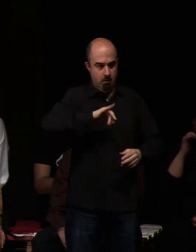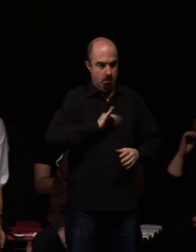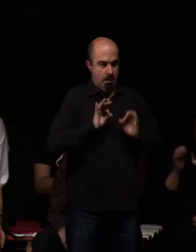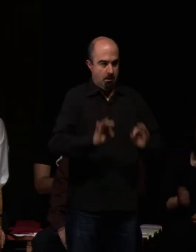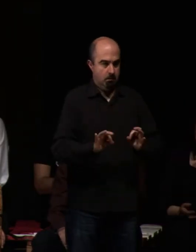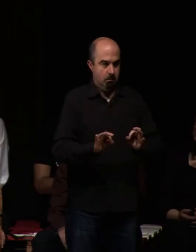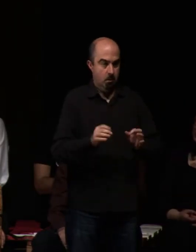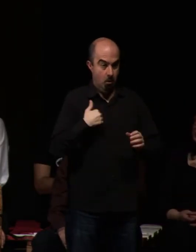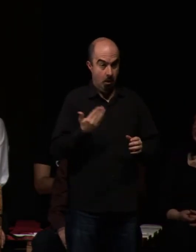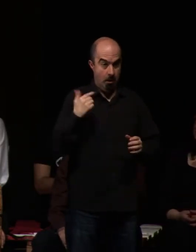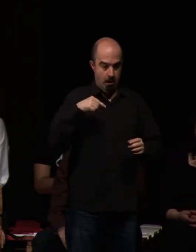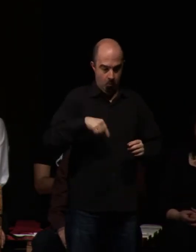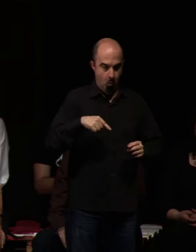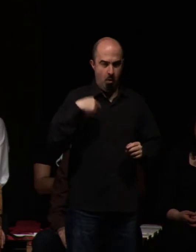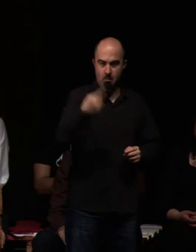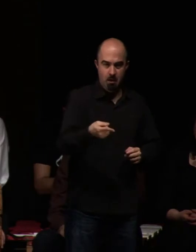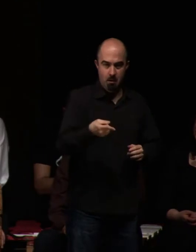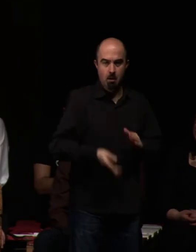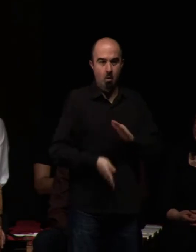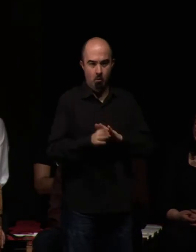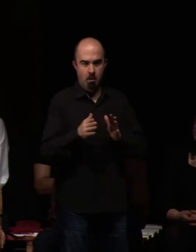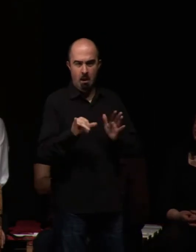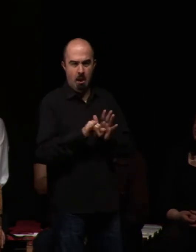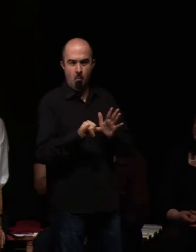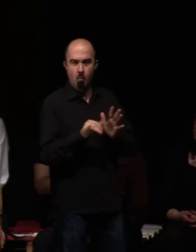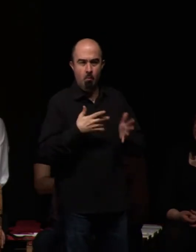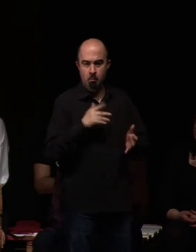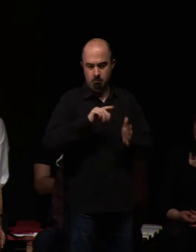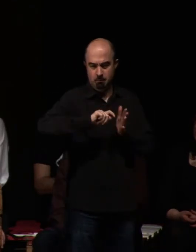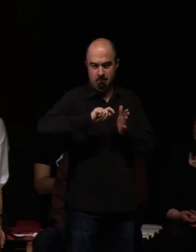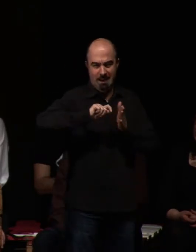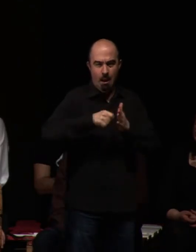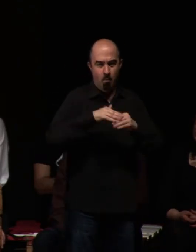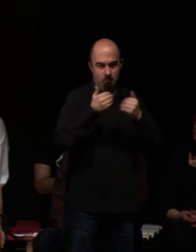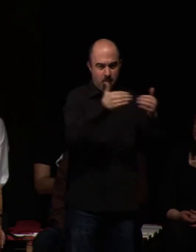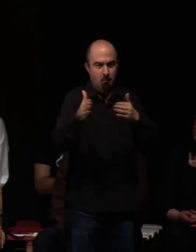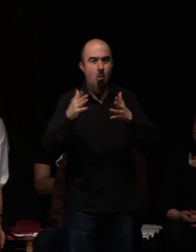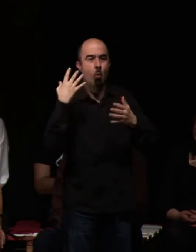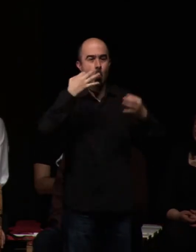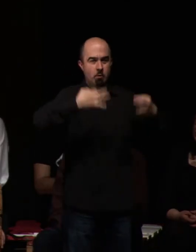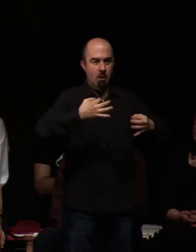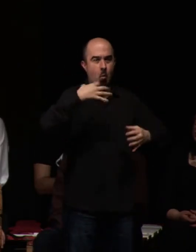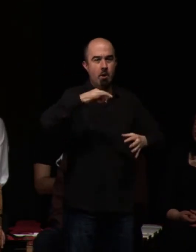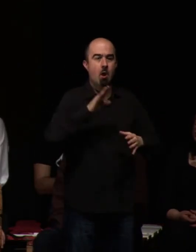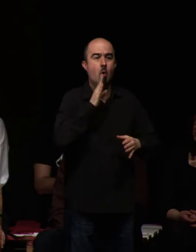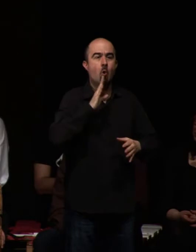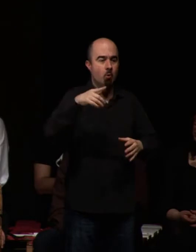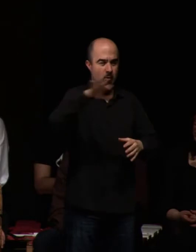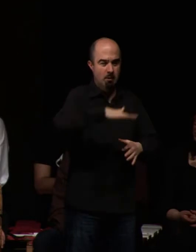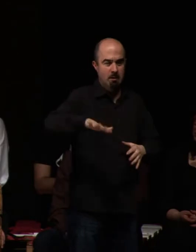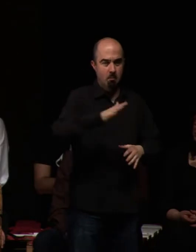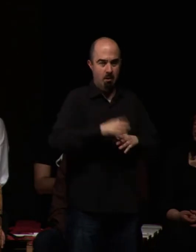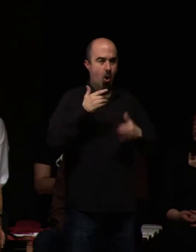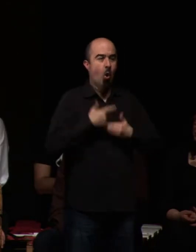I com ahir, com avui i com demà, i ben aviat, la clau que obrirà tots els panys, l'única garantia allà on l'únic espai on dipositem